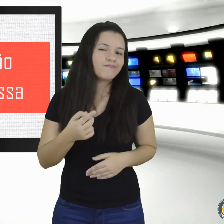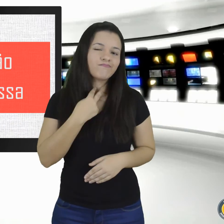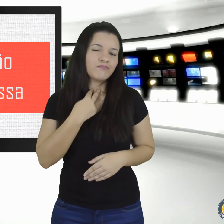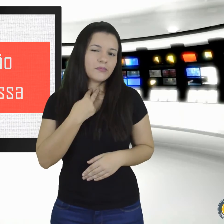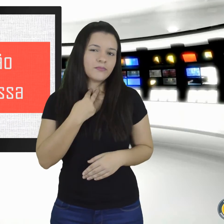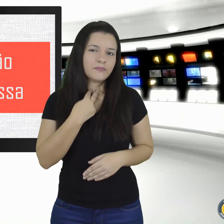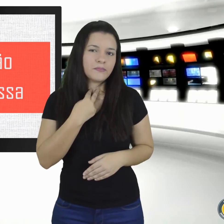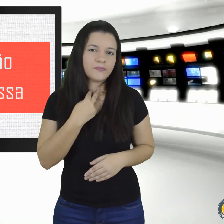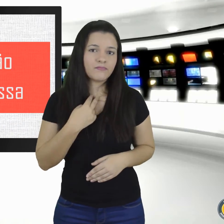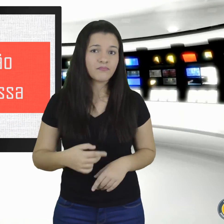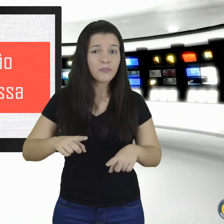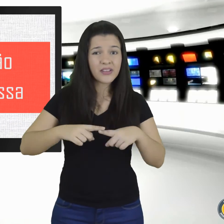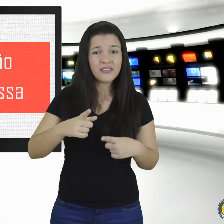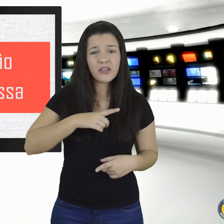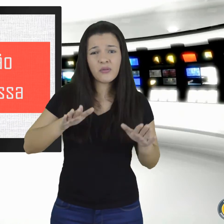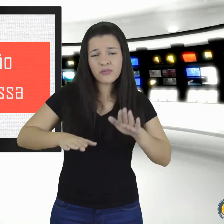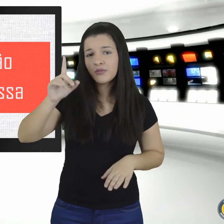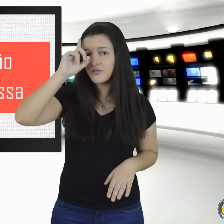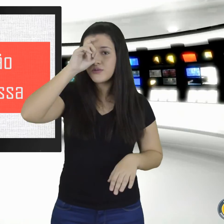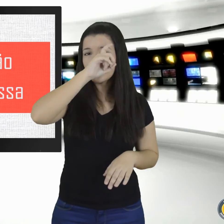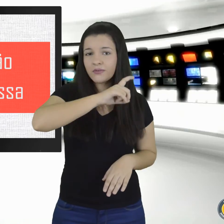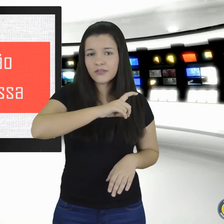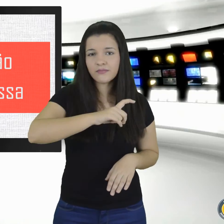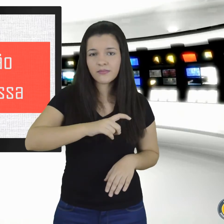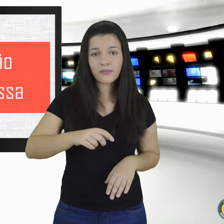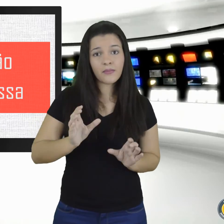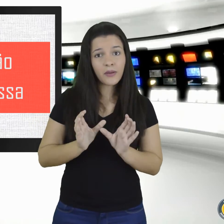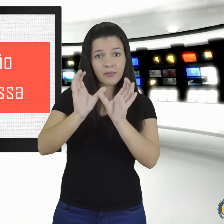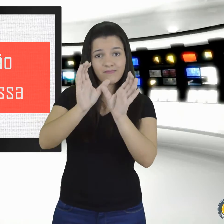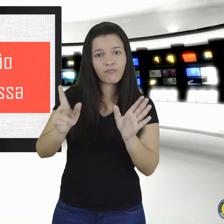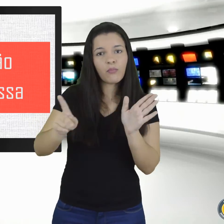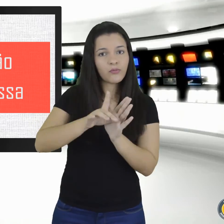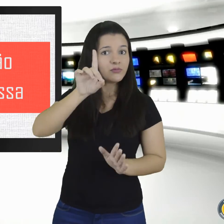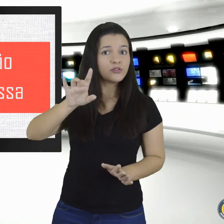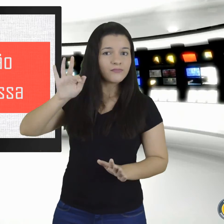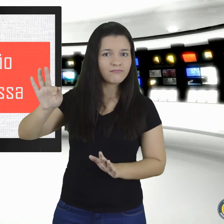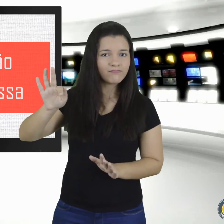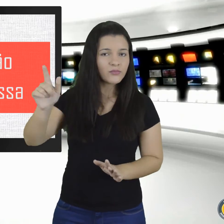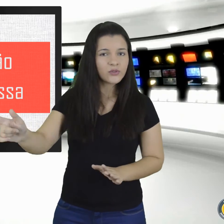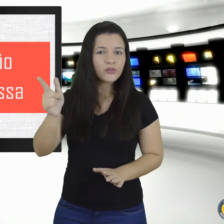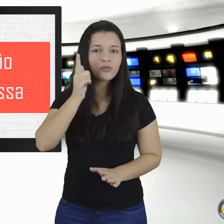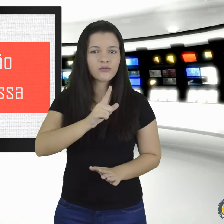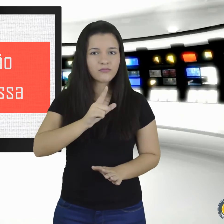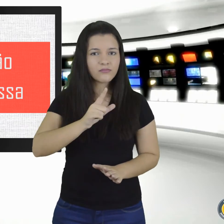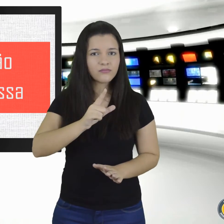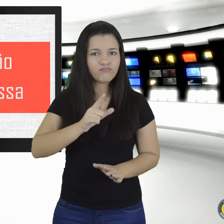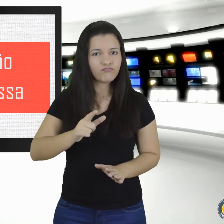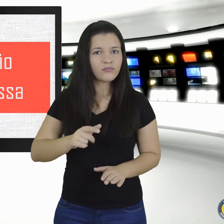Mesmo atravessando algumas dificuldades, a APAE Distrito Federal conseguiu finalizar as atividades do